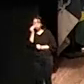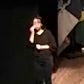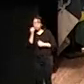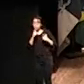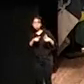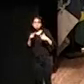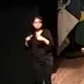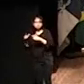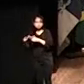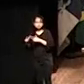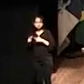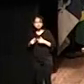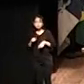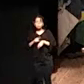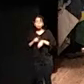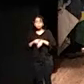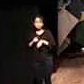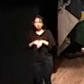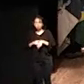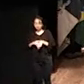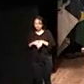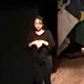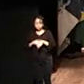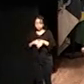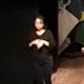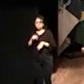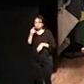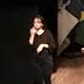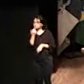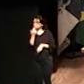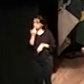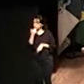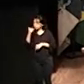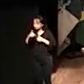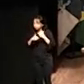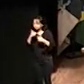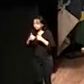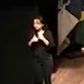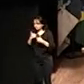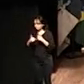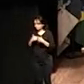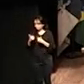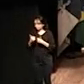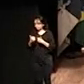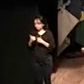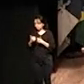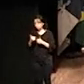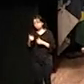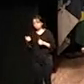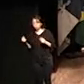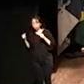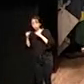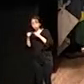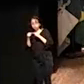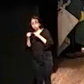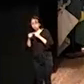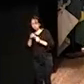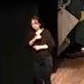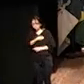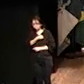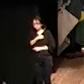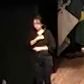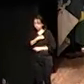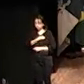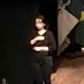dedicação para esse profissional para o número de alunos que ele cobre certamente não deve ser em comum encontrar um profissional